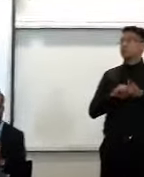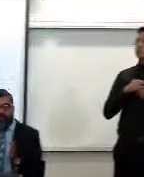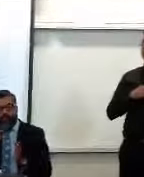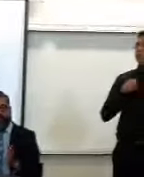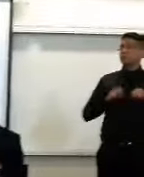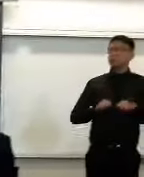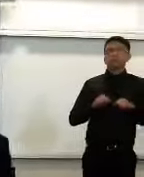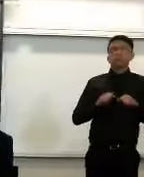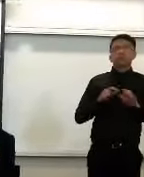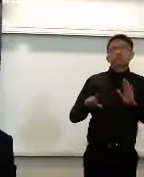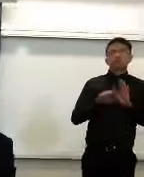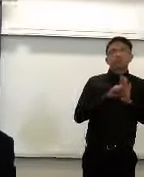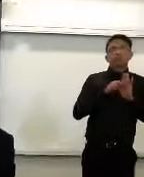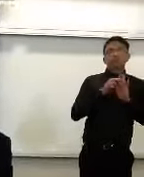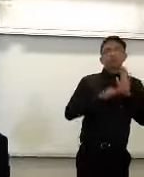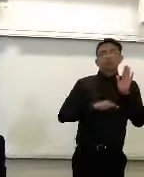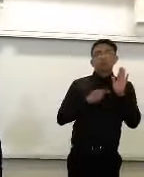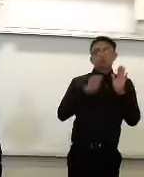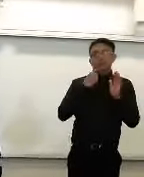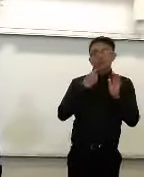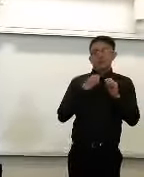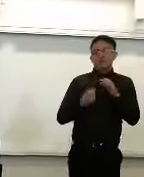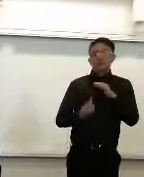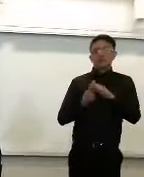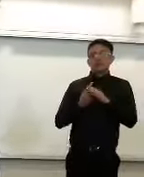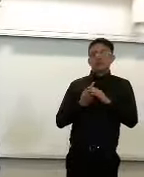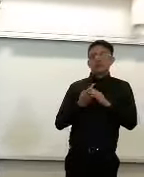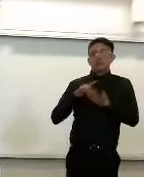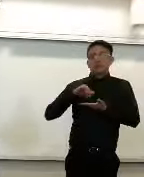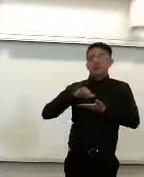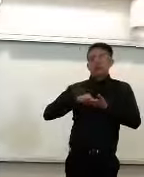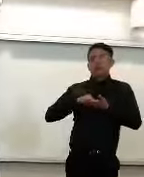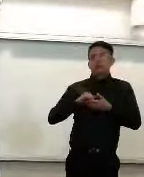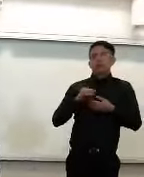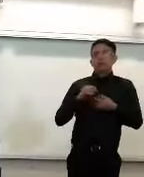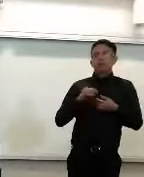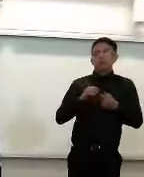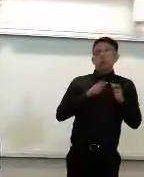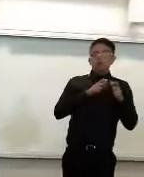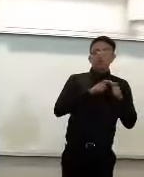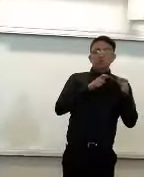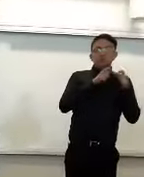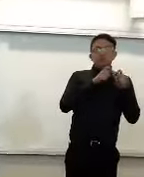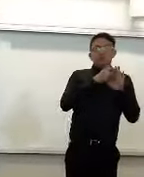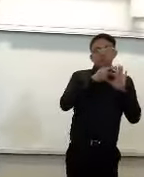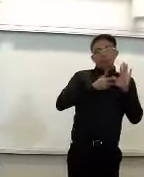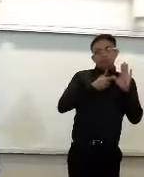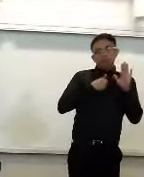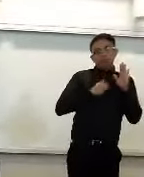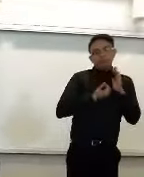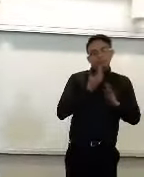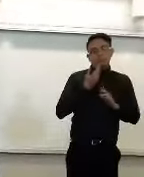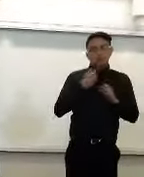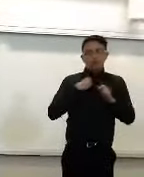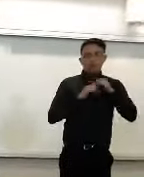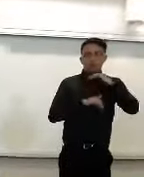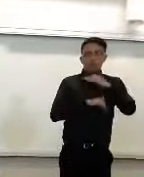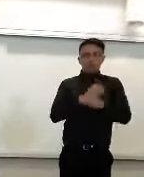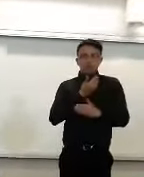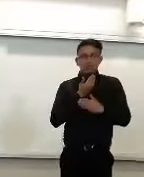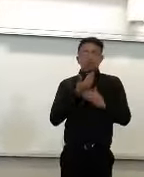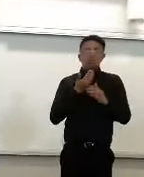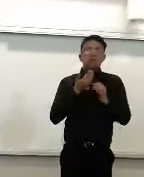estaba comentando al principio, y es ahí digamos donde surge a partir de esta decisión de la Corte Constitucional la obligación para el Ministerio,